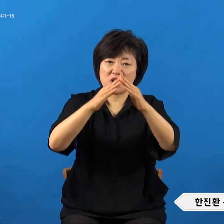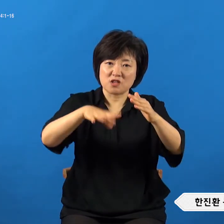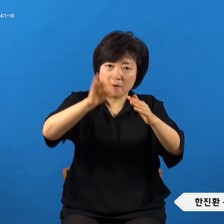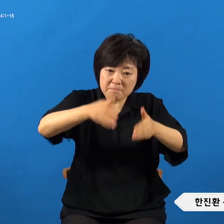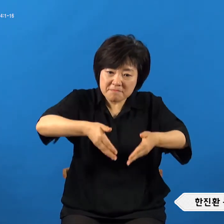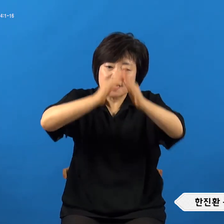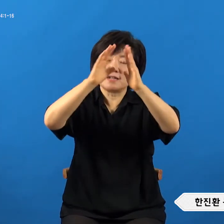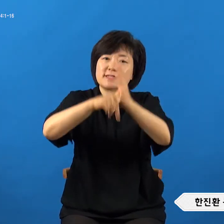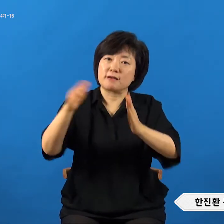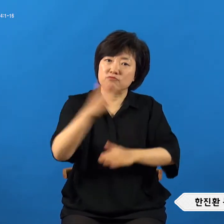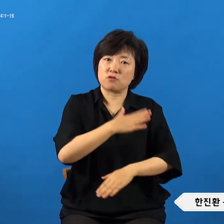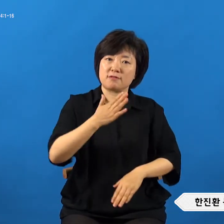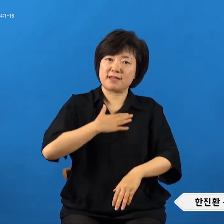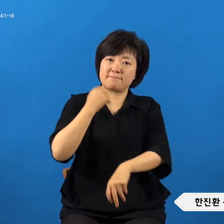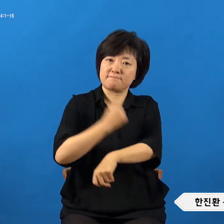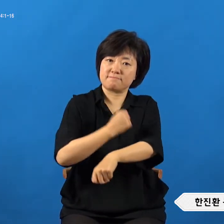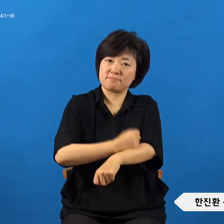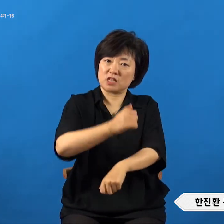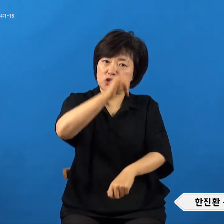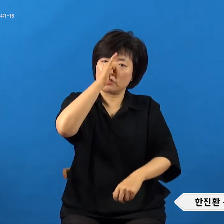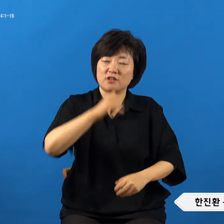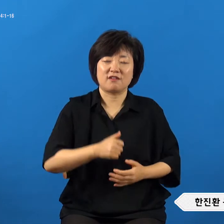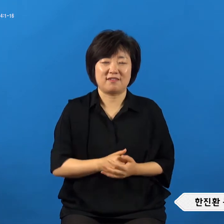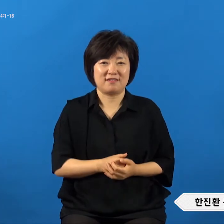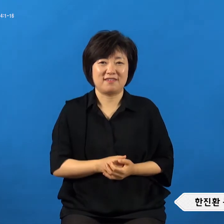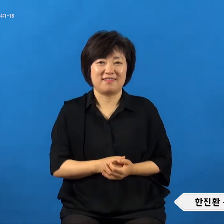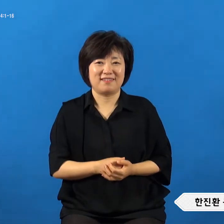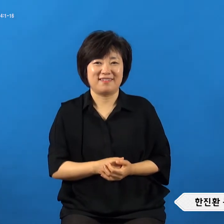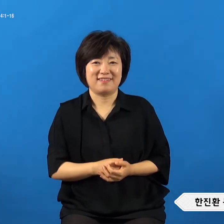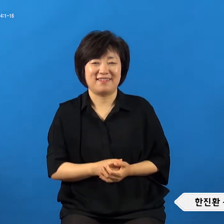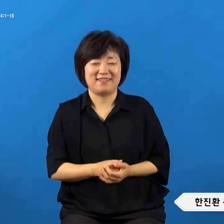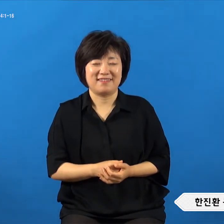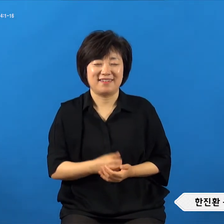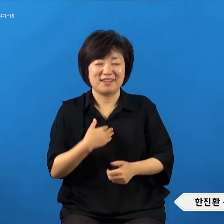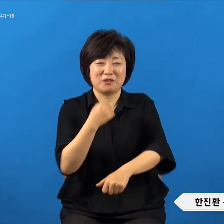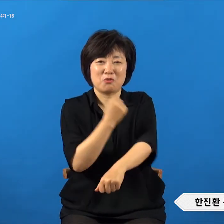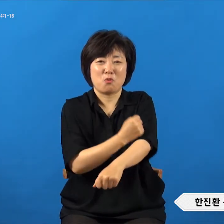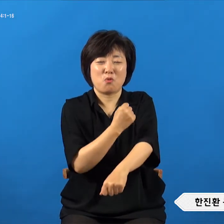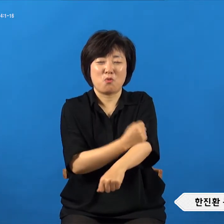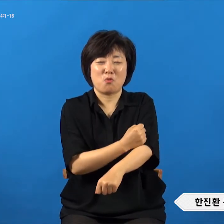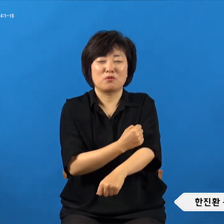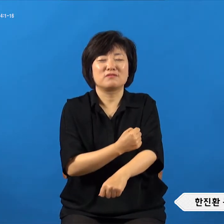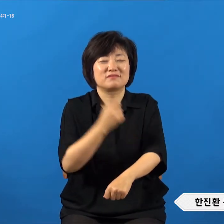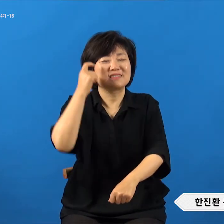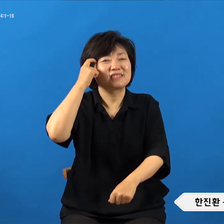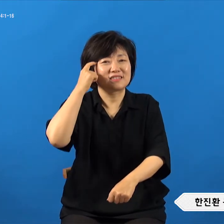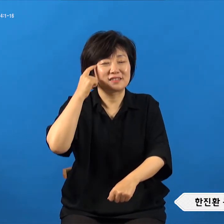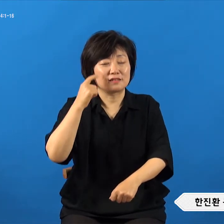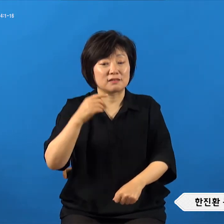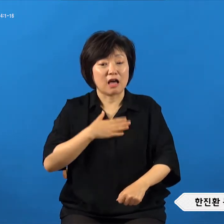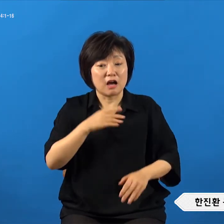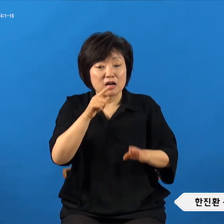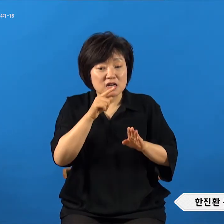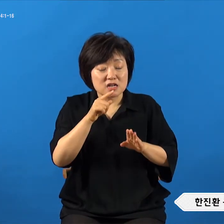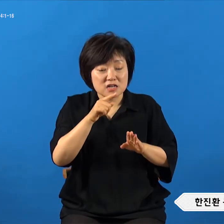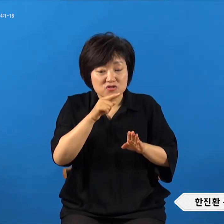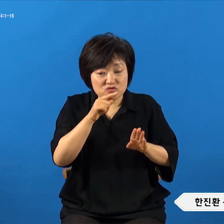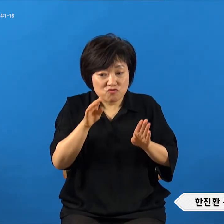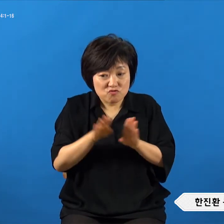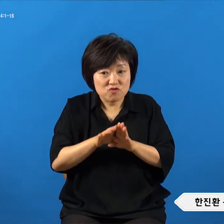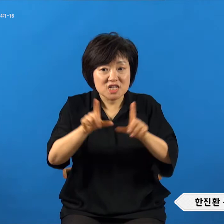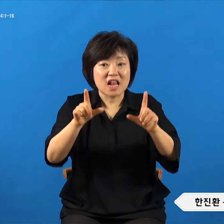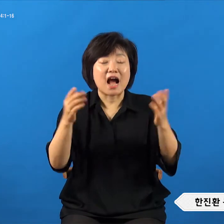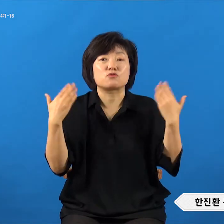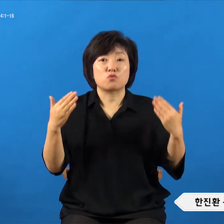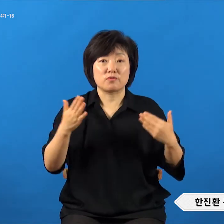때부터 있었어. 나 개척 공신이야. 그 공로의식입니다. 이 교회 주일학교